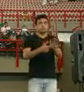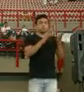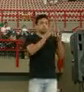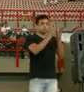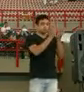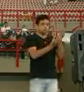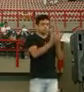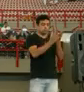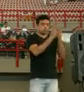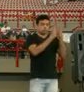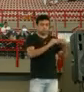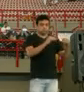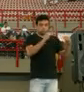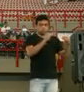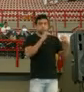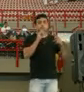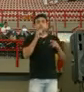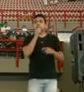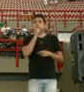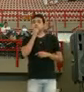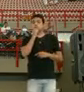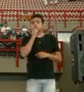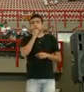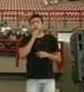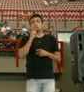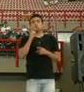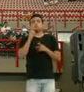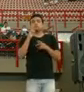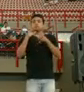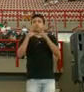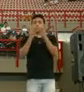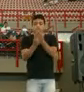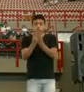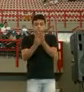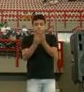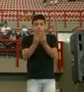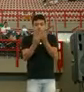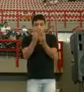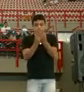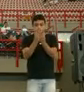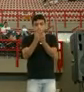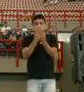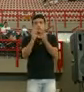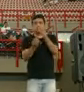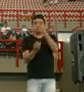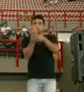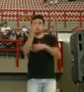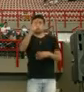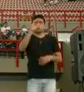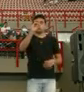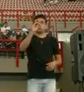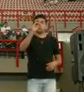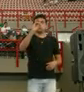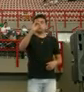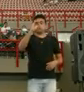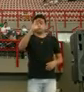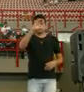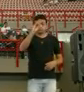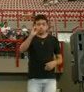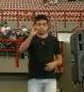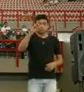foi total. Combustão incompleta, ela pode produzir o que no lugar de CO2? CO, que